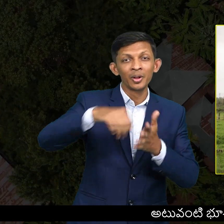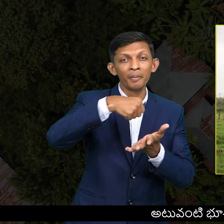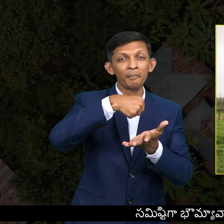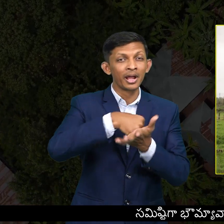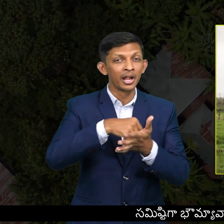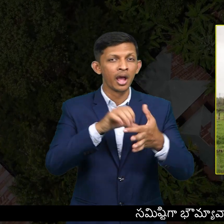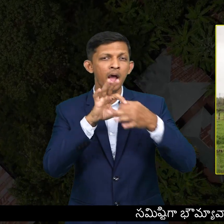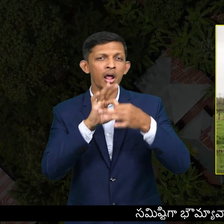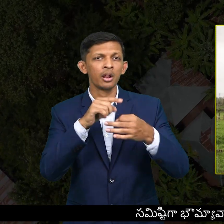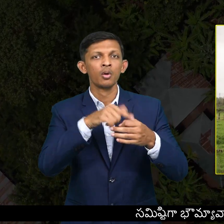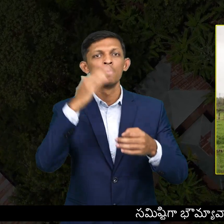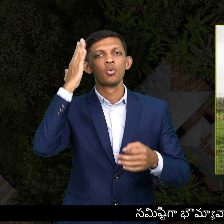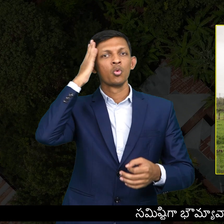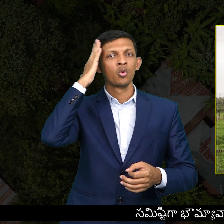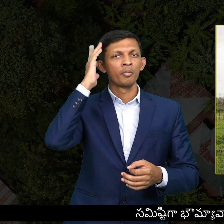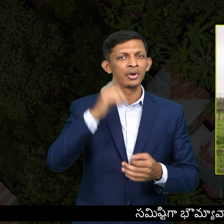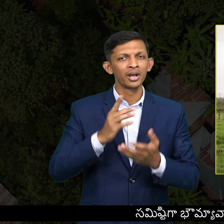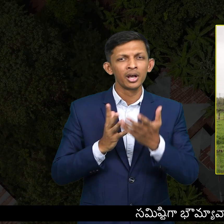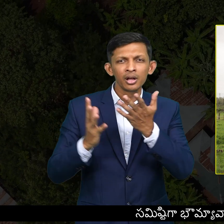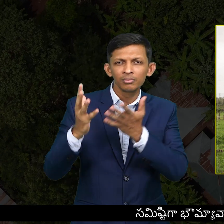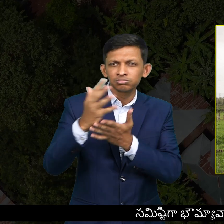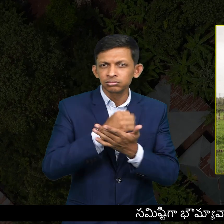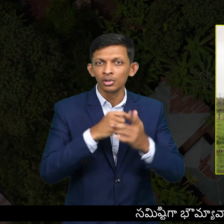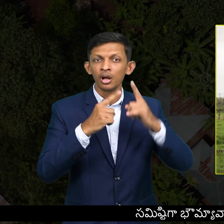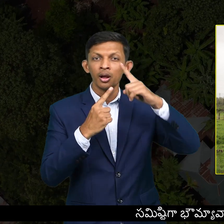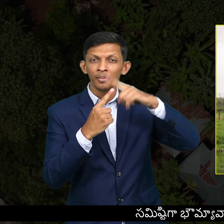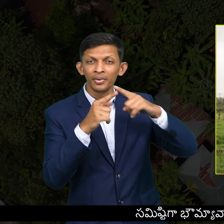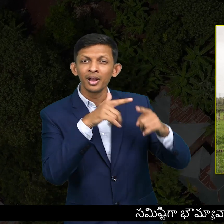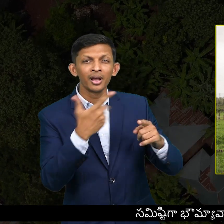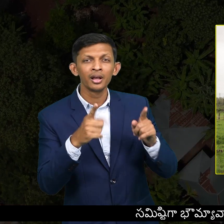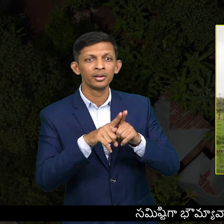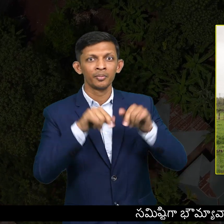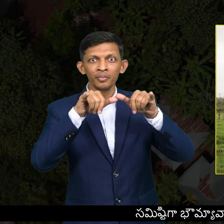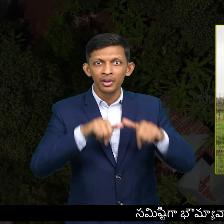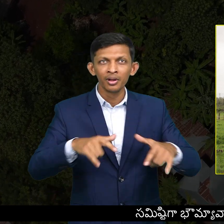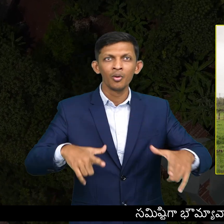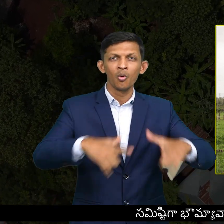ఆవాసాలన్నీ సమిష్టిగా భౌమ్యావాసాలుగా పిలువబడతాయి.